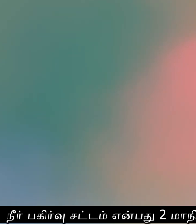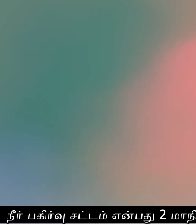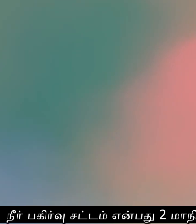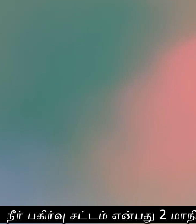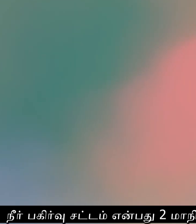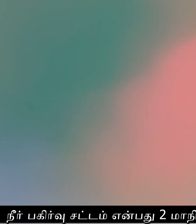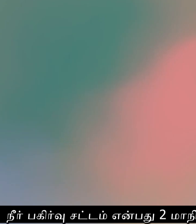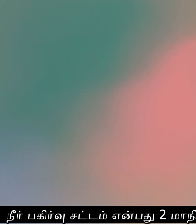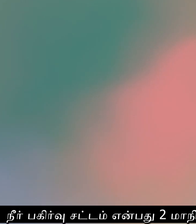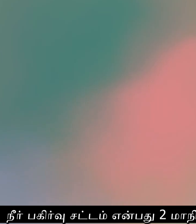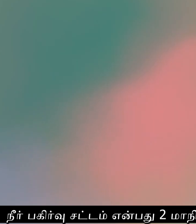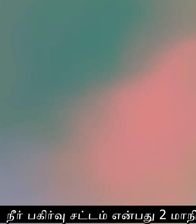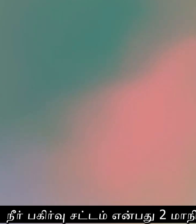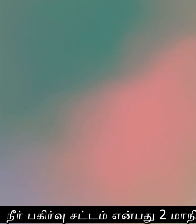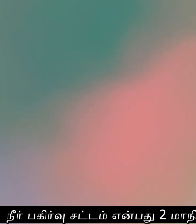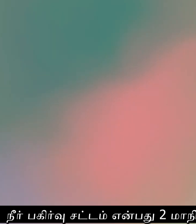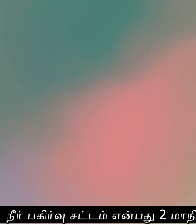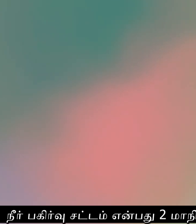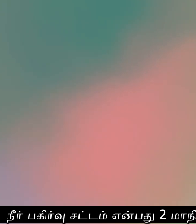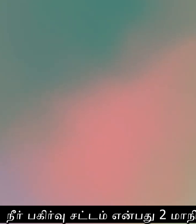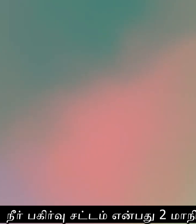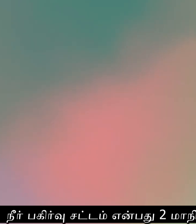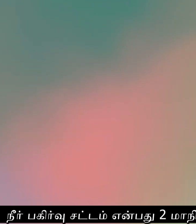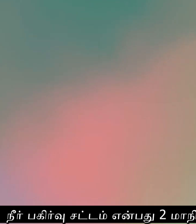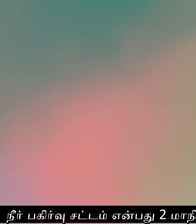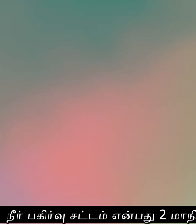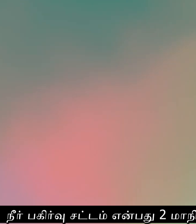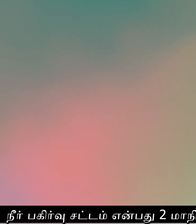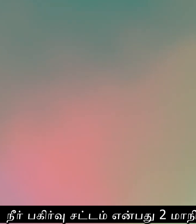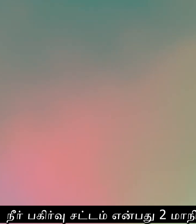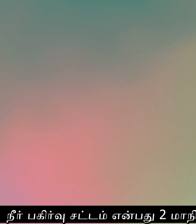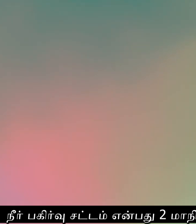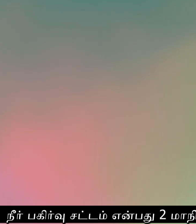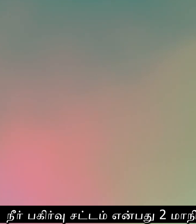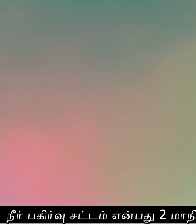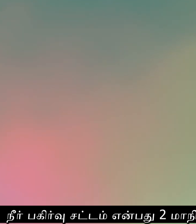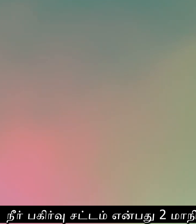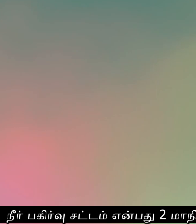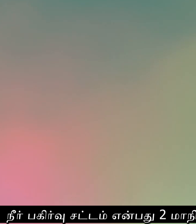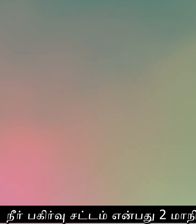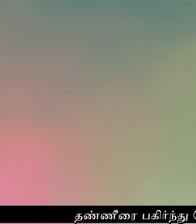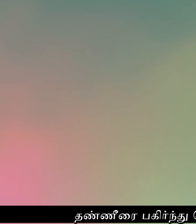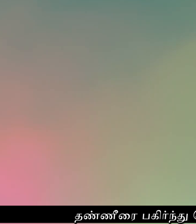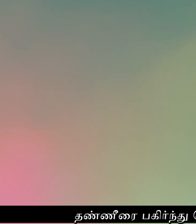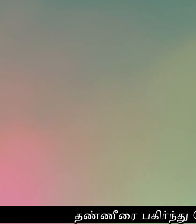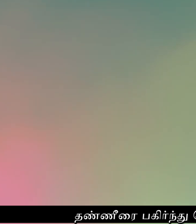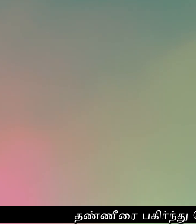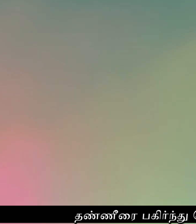நீர்ப்பகிர்வு சட்டம் என்பது இரண்டு மாநிலங்களுக்கு இடையே ஓடும் நதியிலிருந்து தண்ணீரை பகிர்ந்து